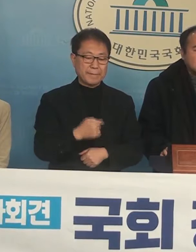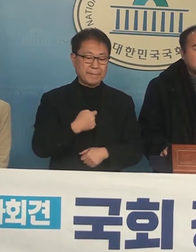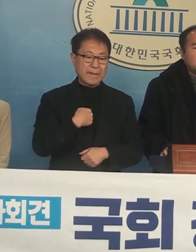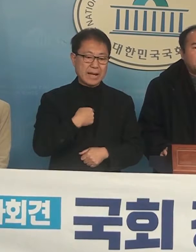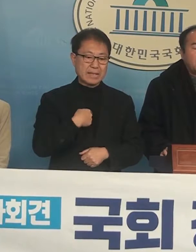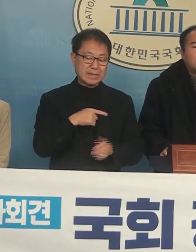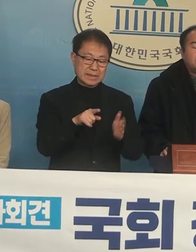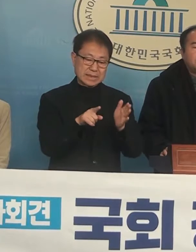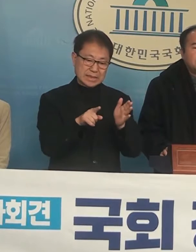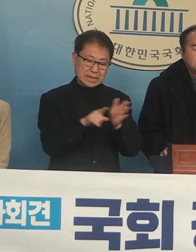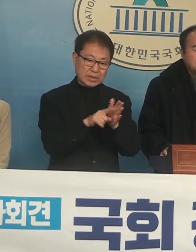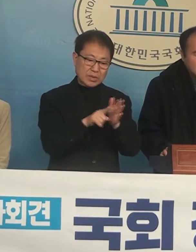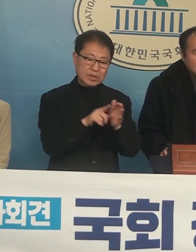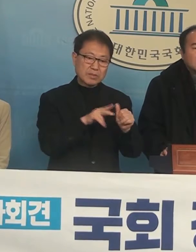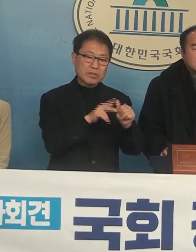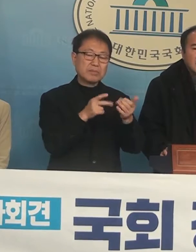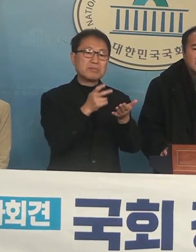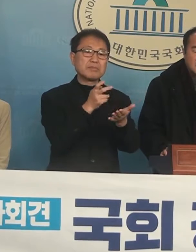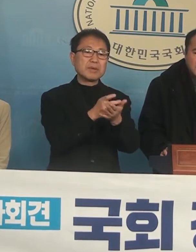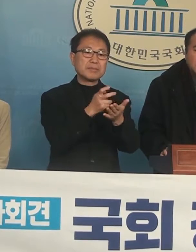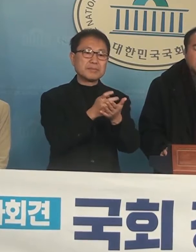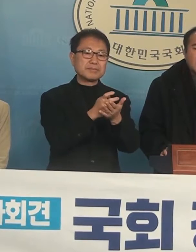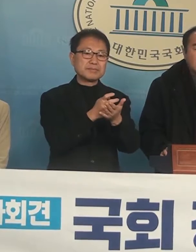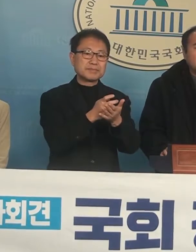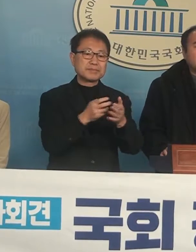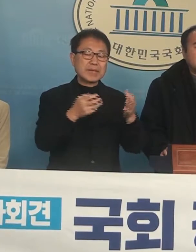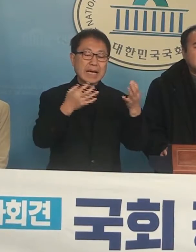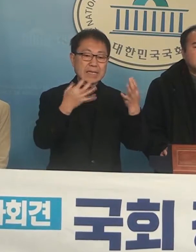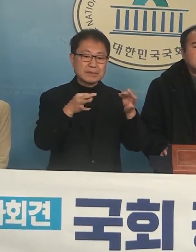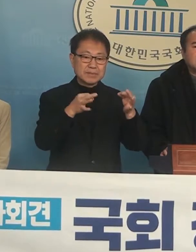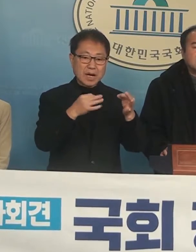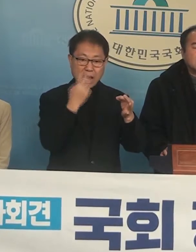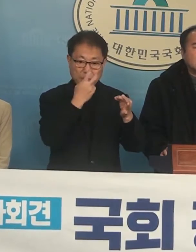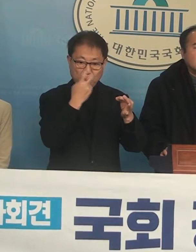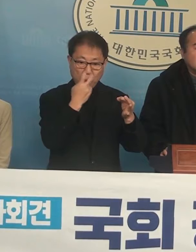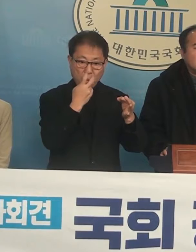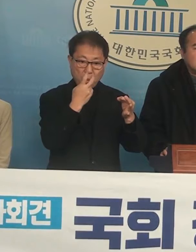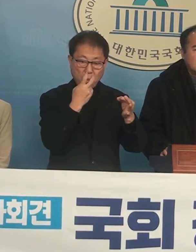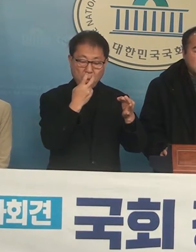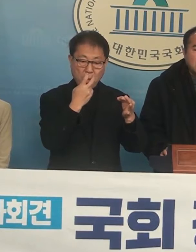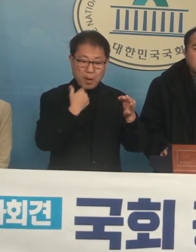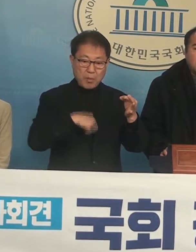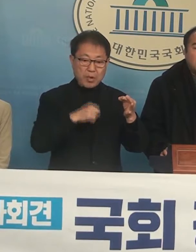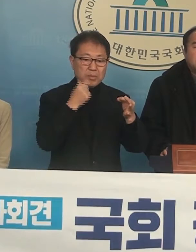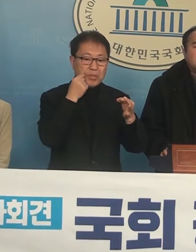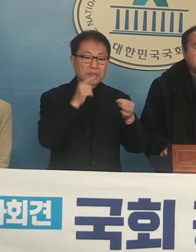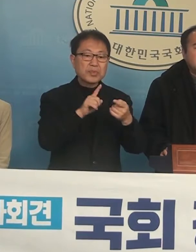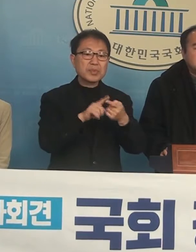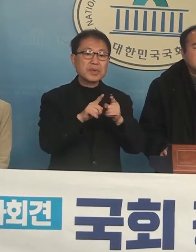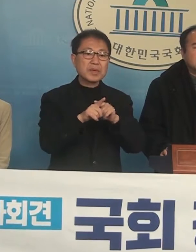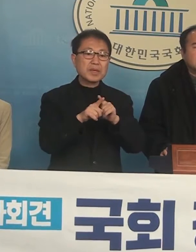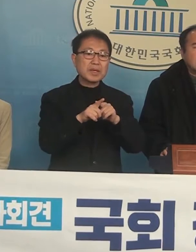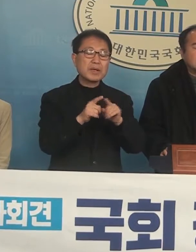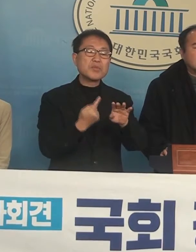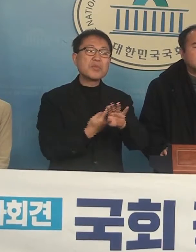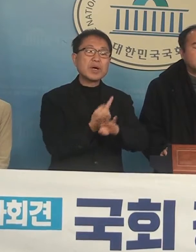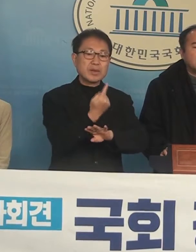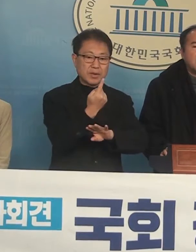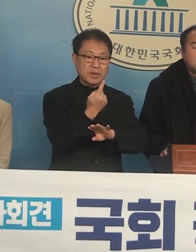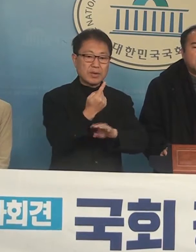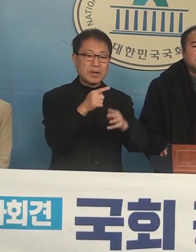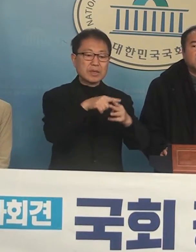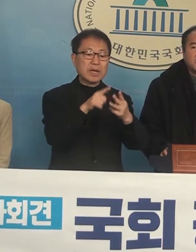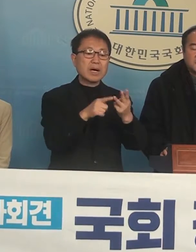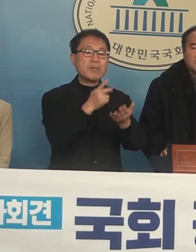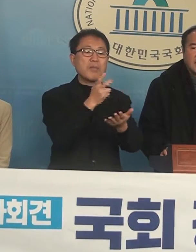저희는 이 신용정보법, 금융위원회의 감독 권한을 놓지 않는 이 신용정보법을 비롯해서 데이터